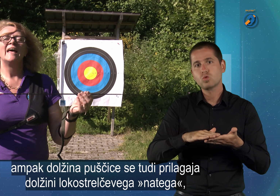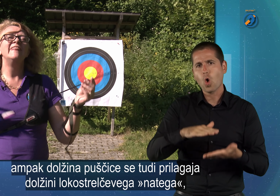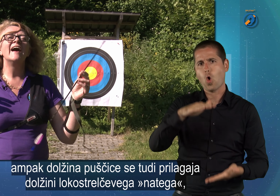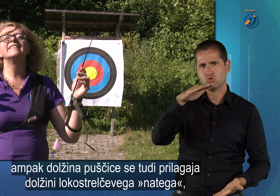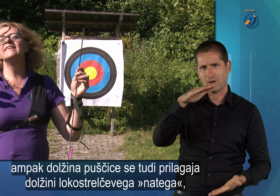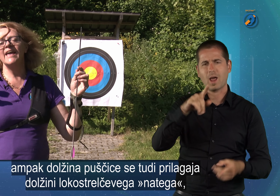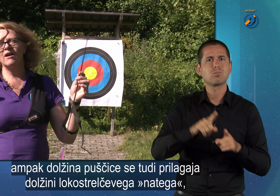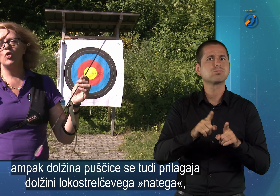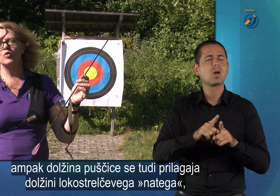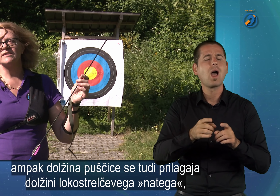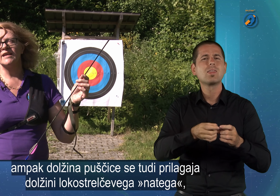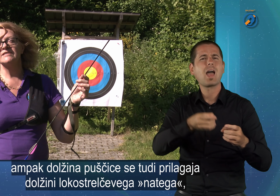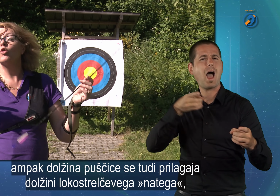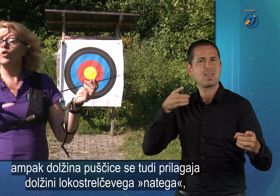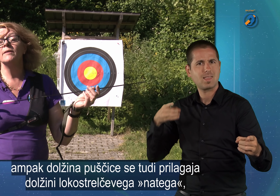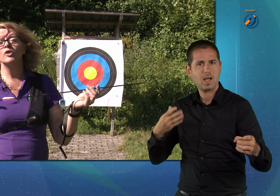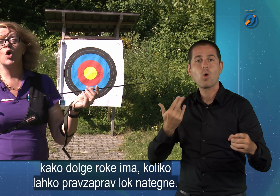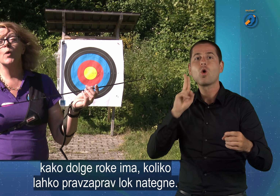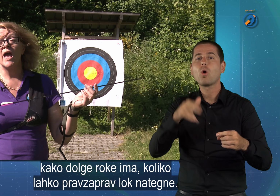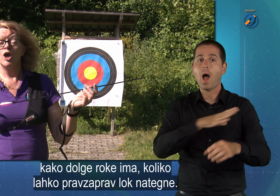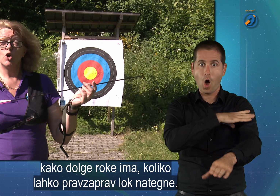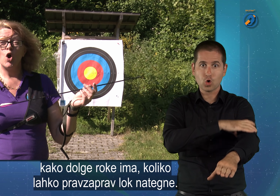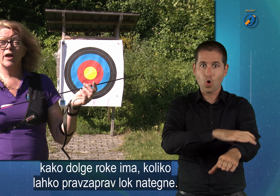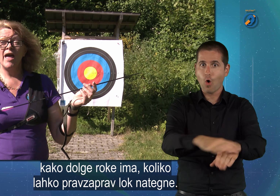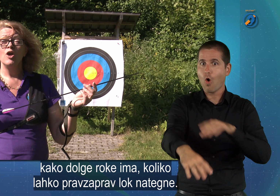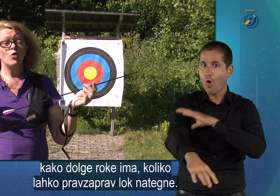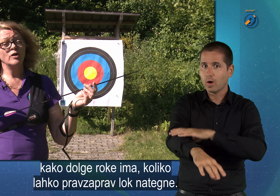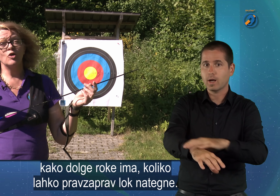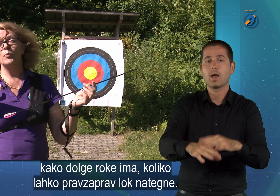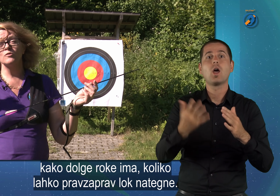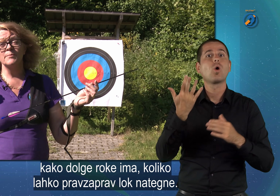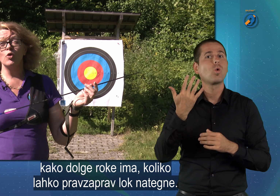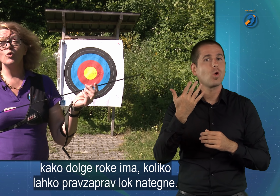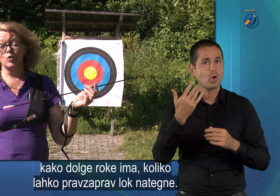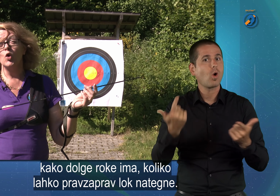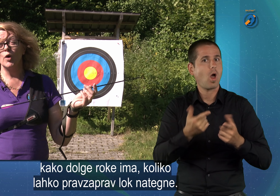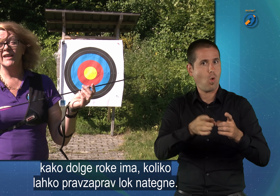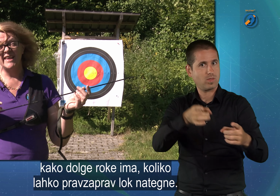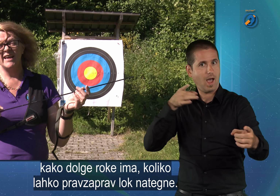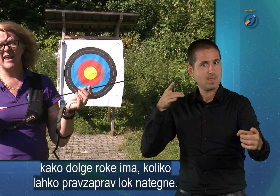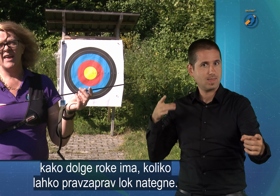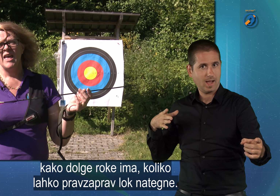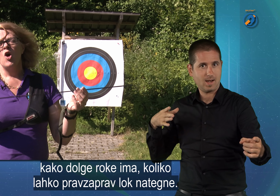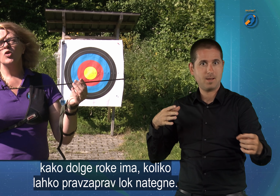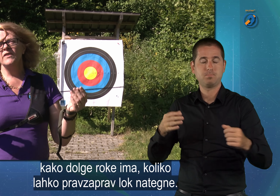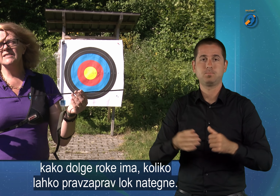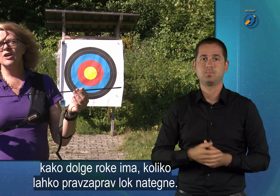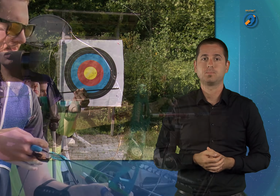pravi na tega lokostrelstva, koliko ima dolge roke, koliko lahko pravzaprav lok nategne.